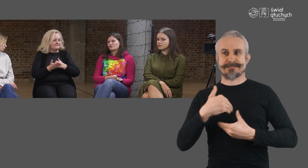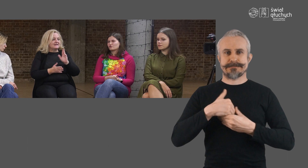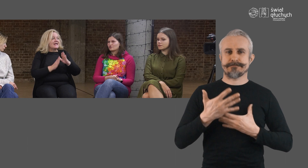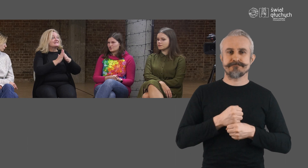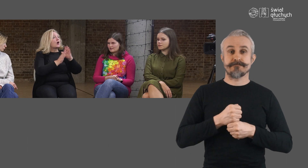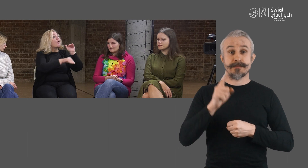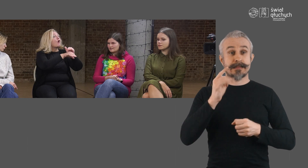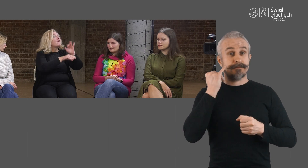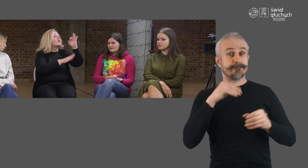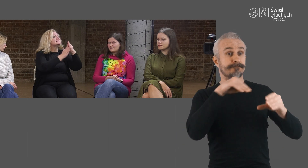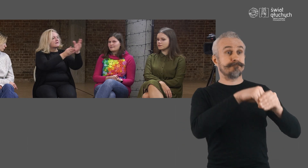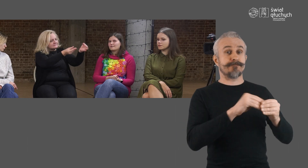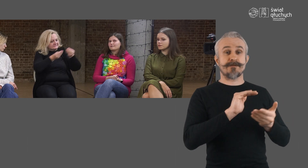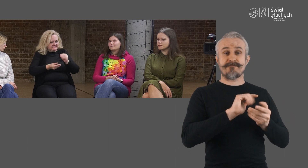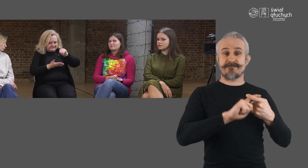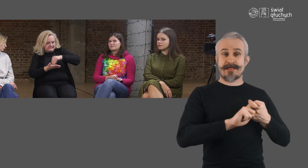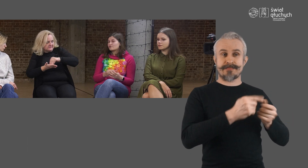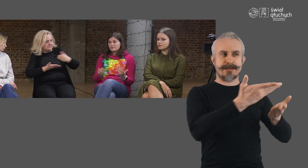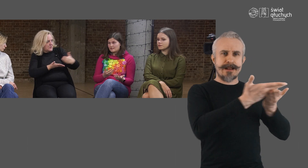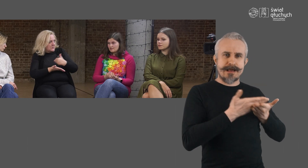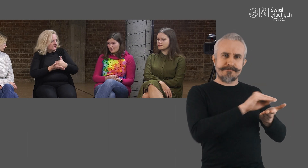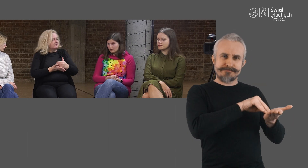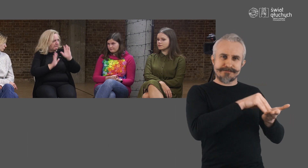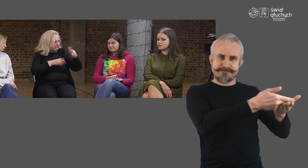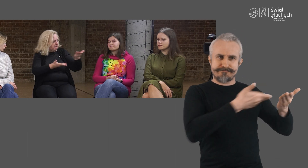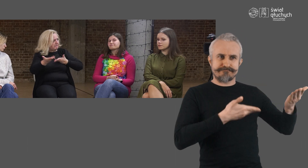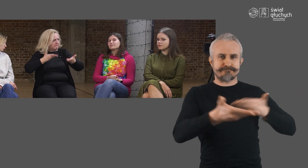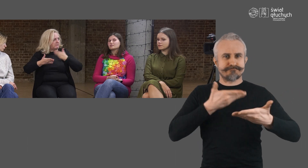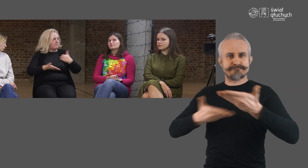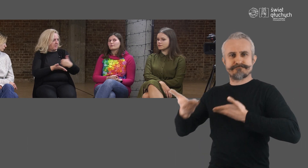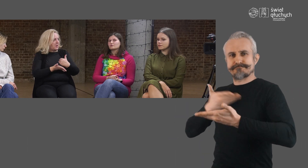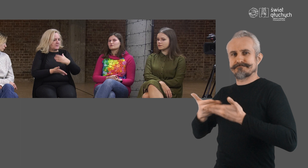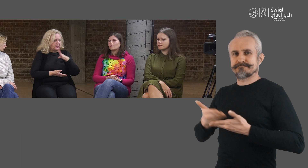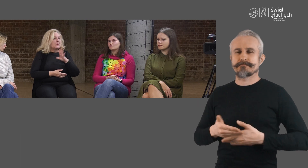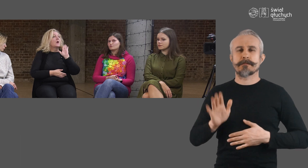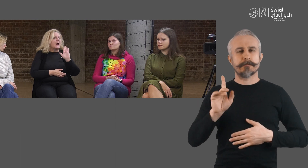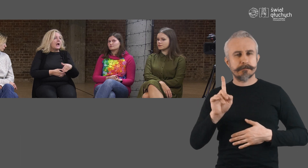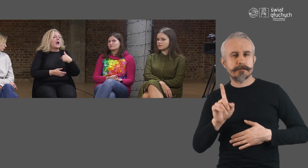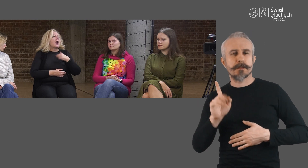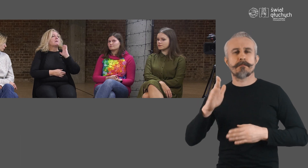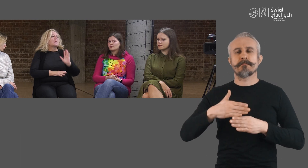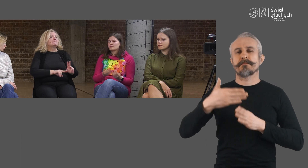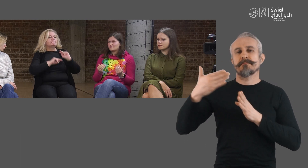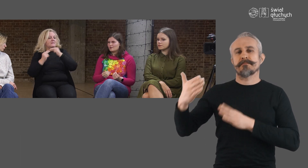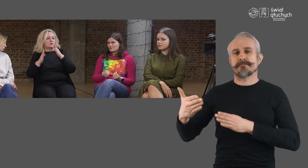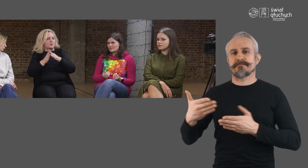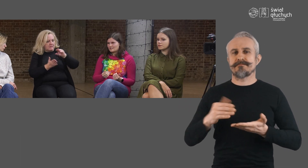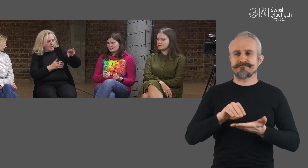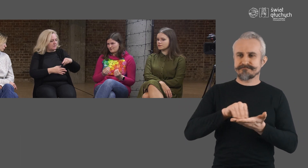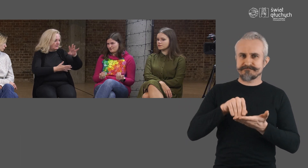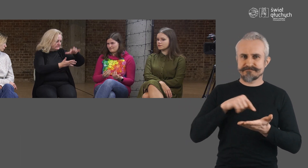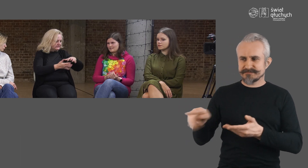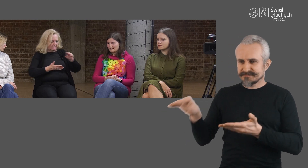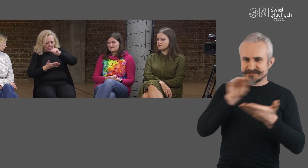pożyczałam zeszyty od koleżanek. Zawsze mi chętnie dawały. I później po prostu w domu przypisywałam jeszcze